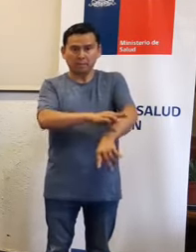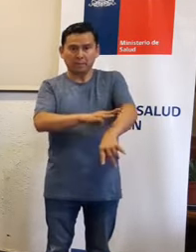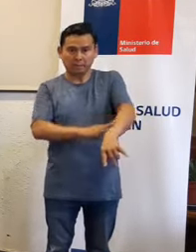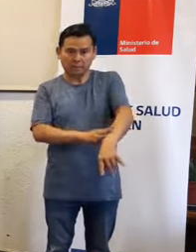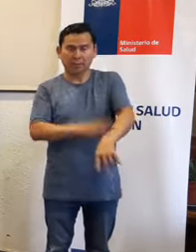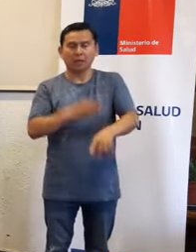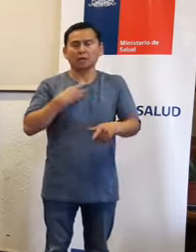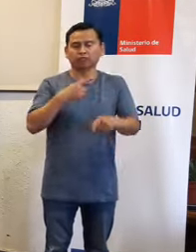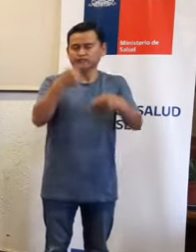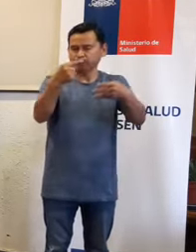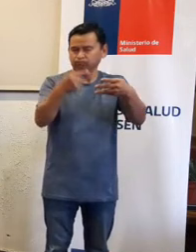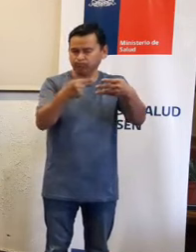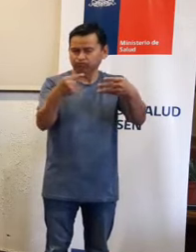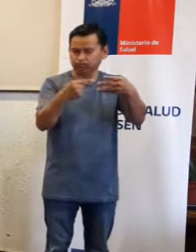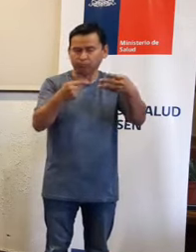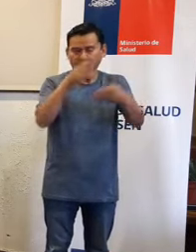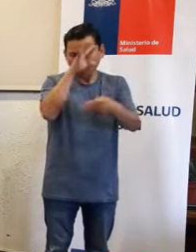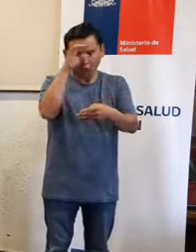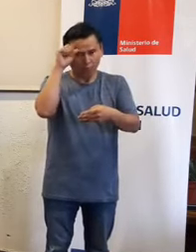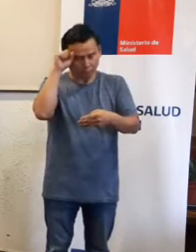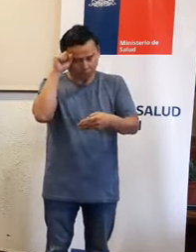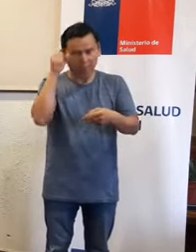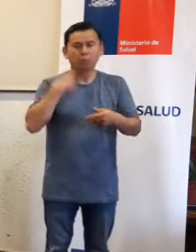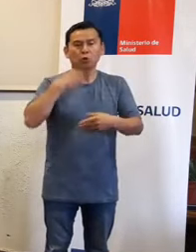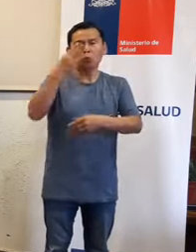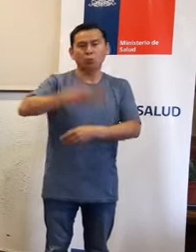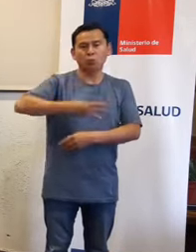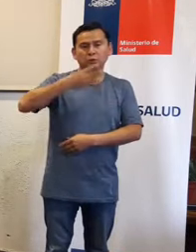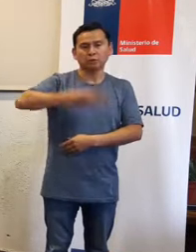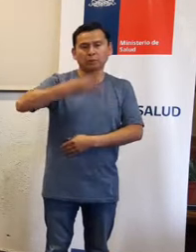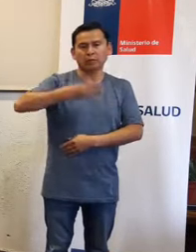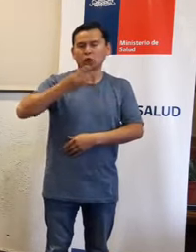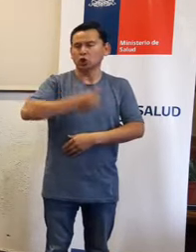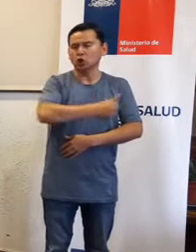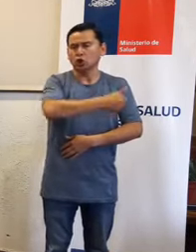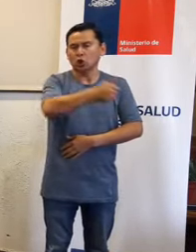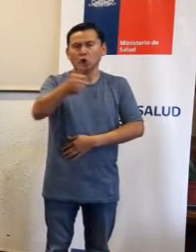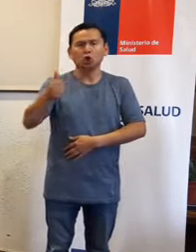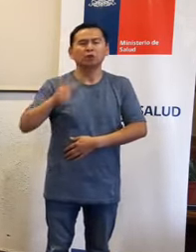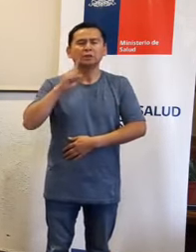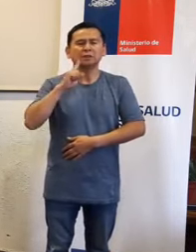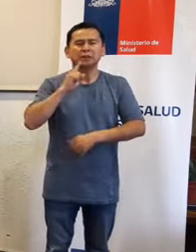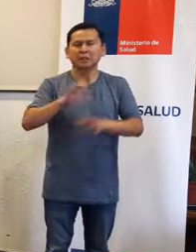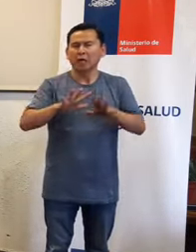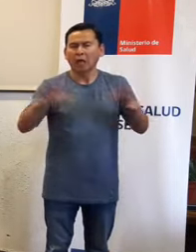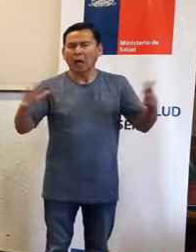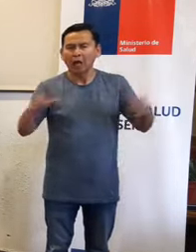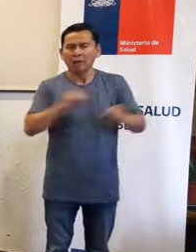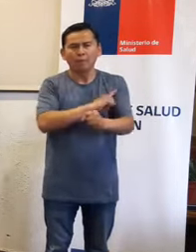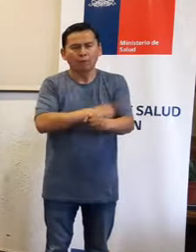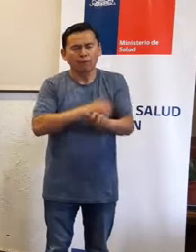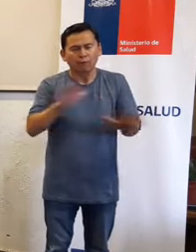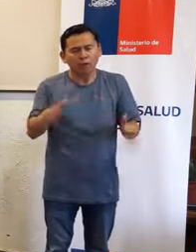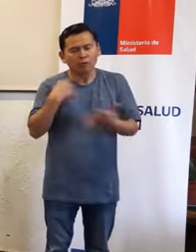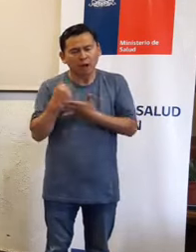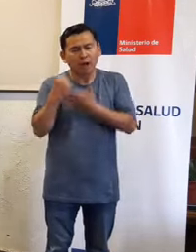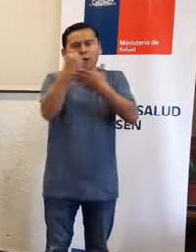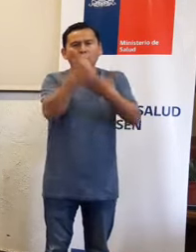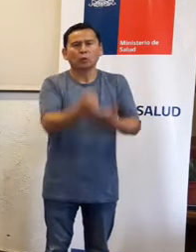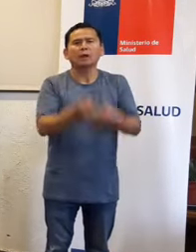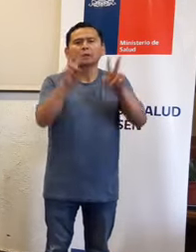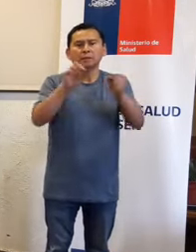Ejército, a ONEMI, a bomberos, a los municipios y a todos quienes están haciendo grandes esfuerzos para contribuir a